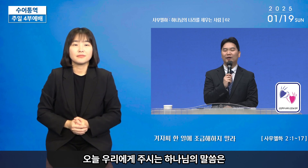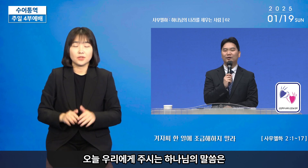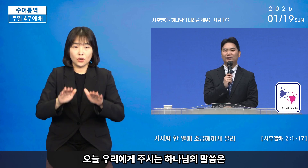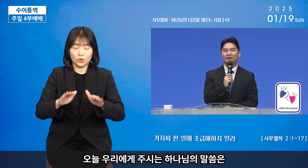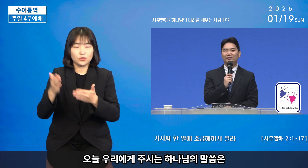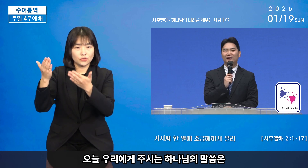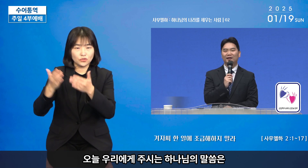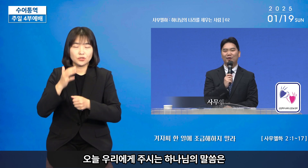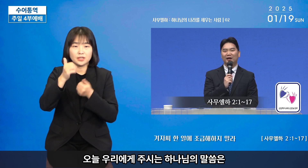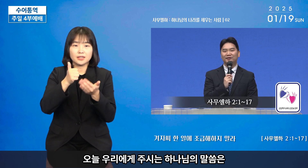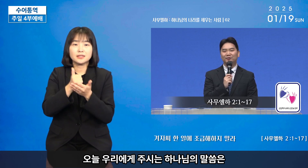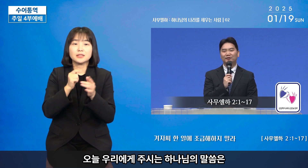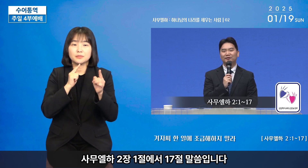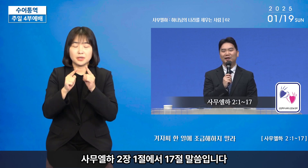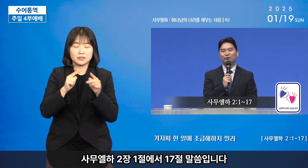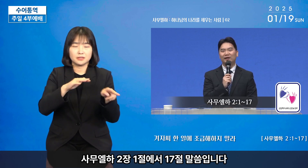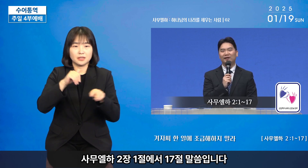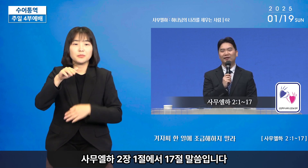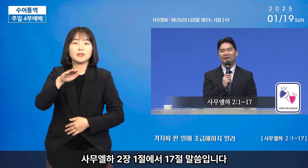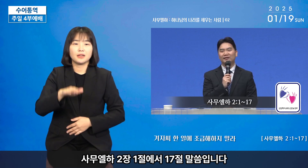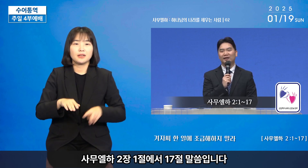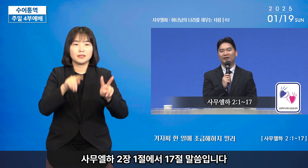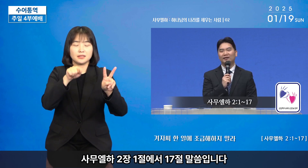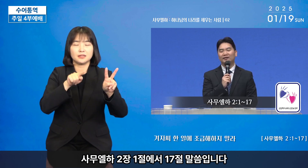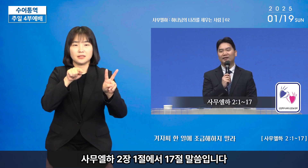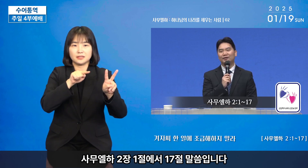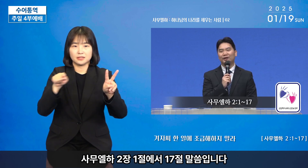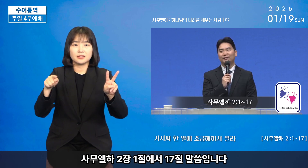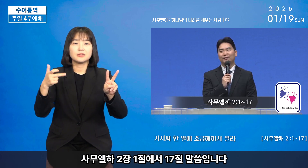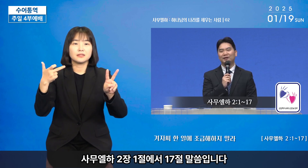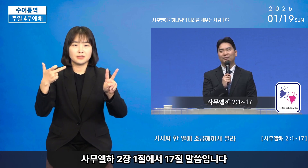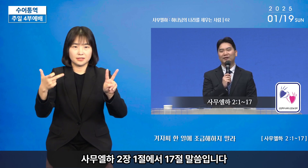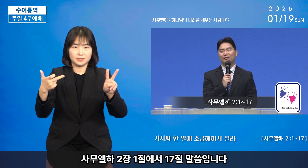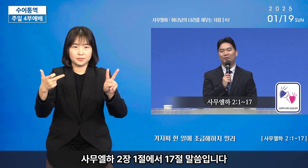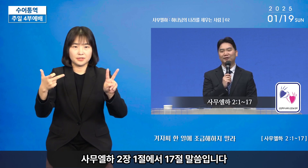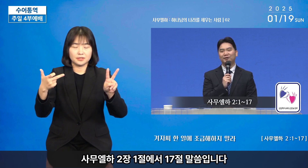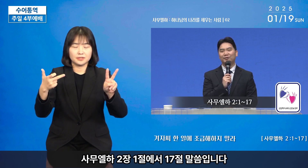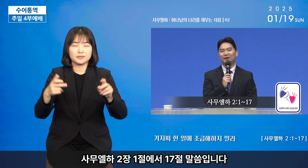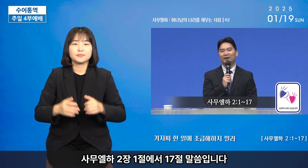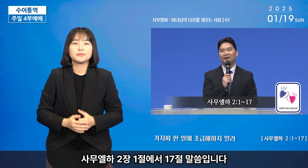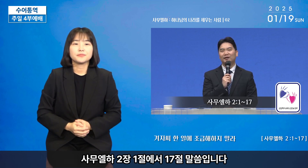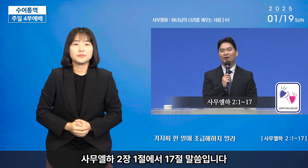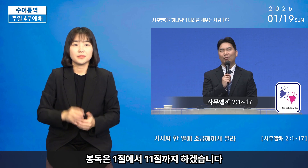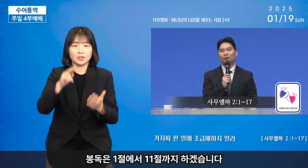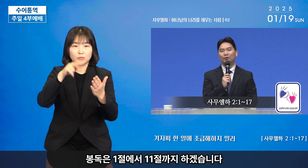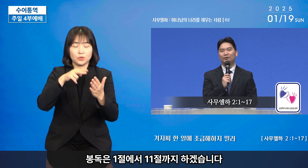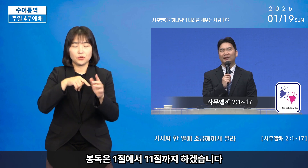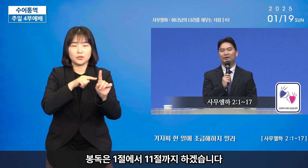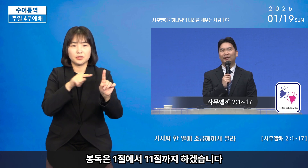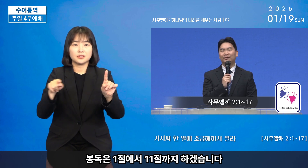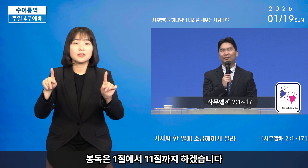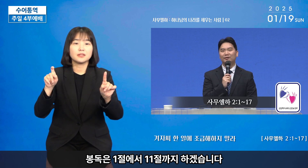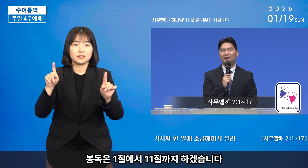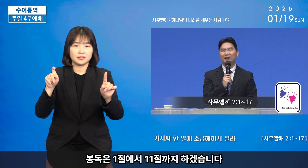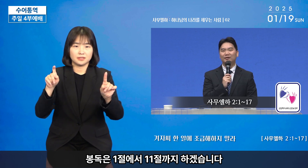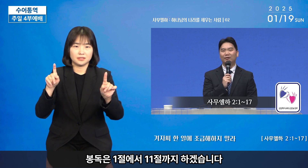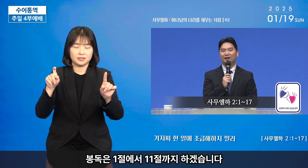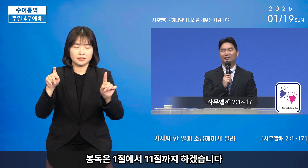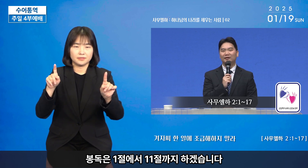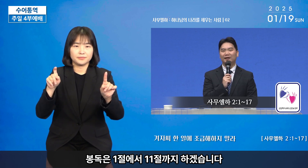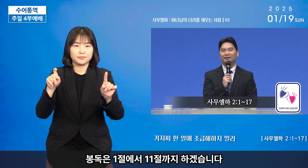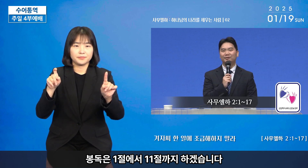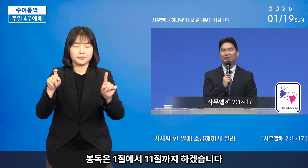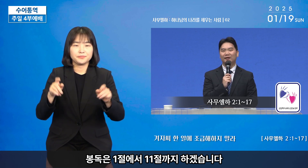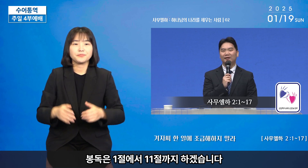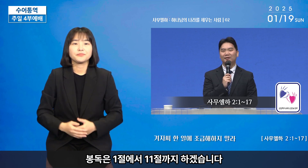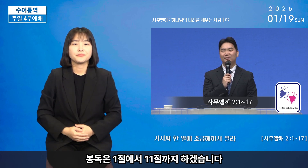오늘 우리에게 주시는 하나님의 말씀은 사무엘하 2장 1절에서 17절 말씀입니다. 봉독은 1절에서